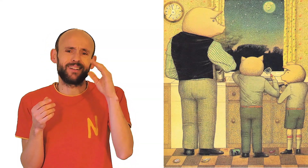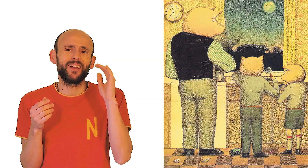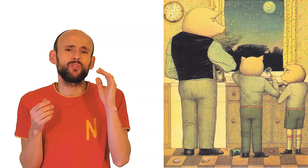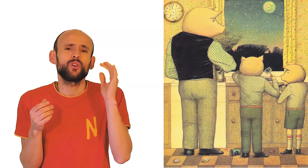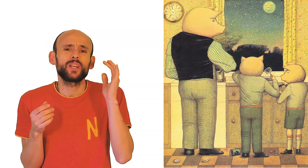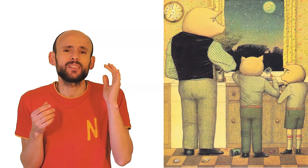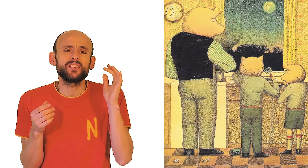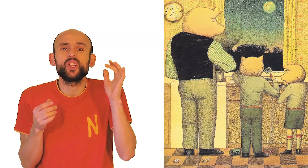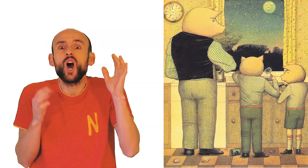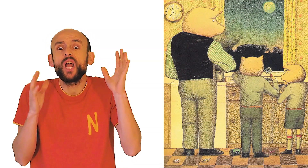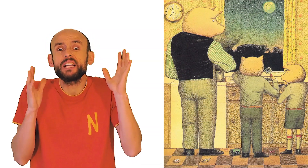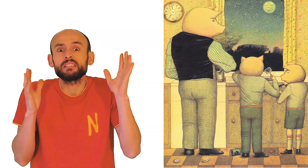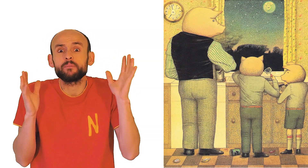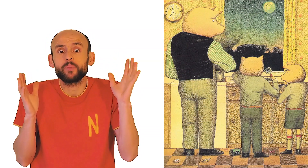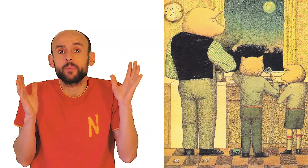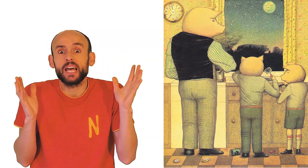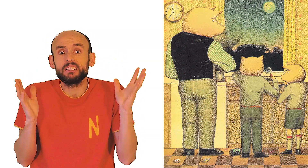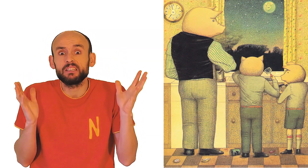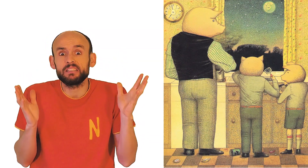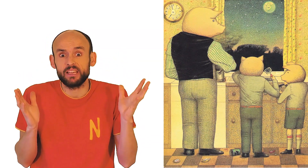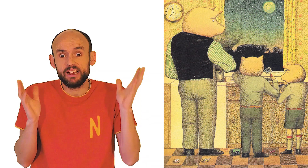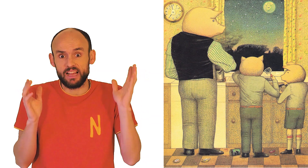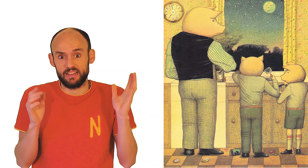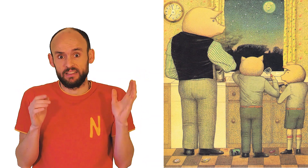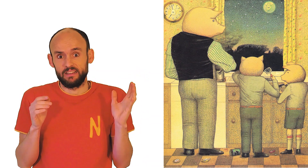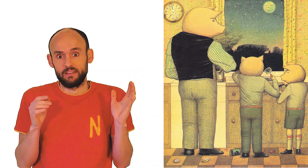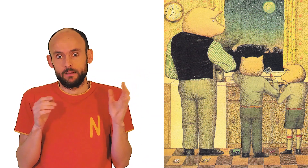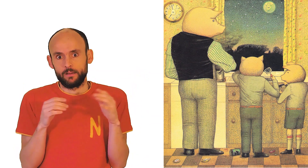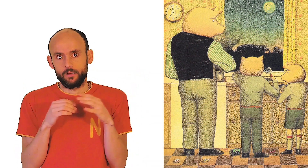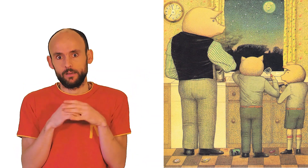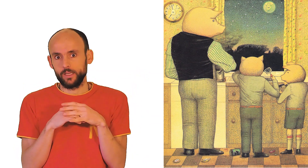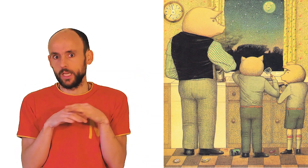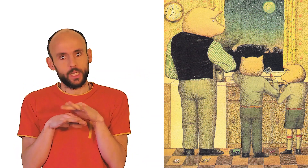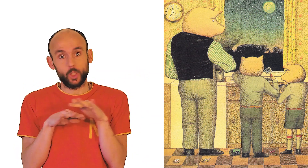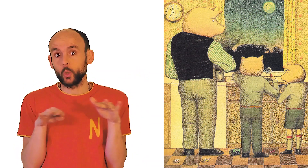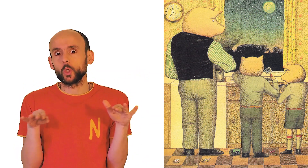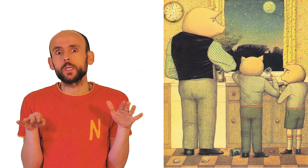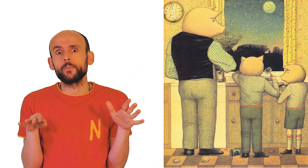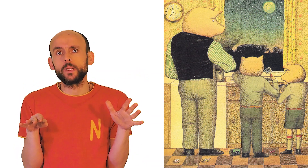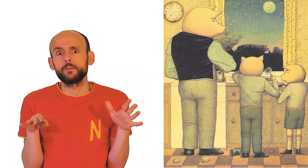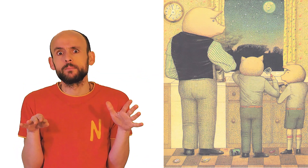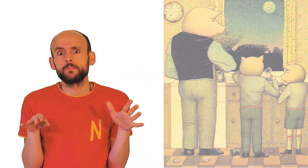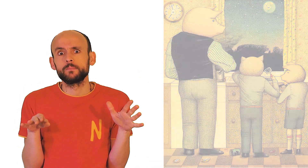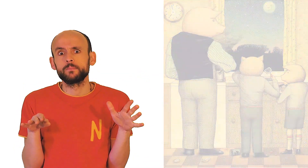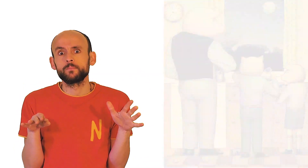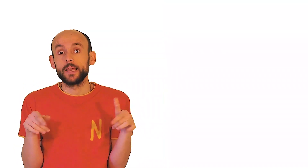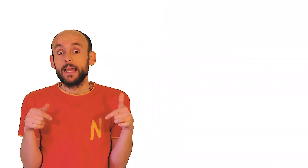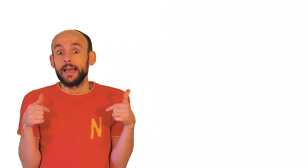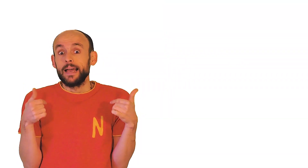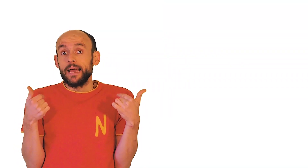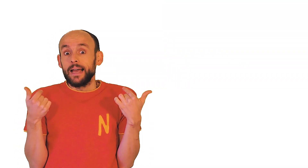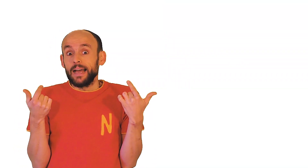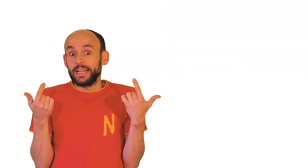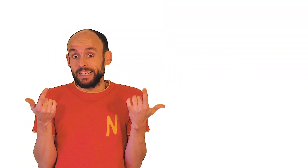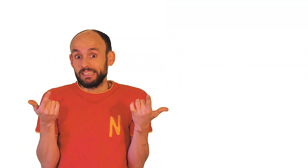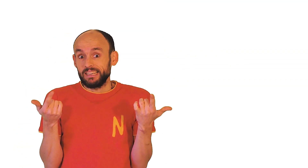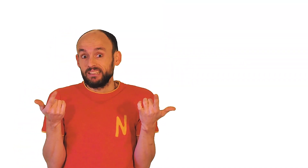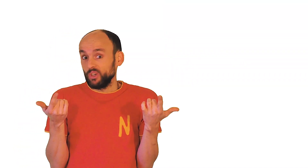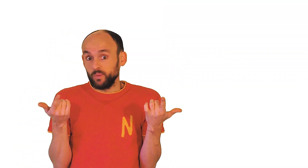Tardaron horas y horas en prepararse la cena. Y les quedó horrible. Al día siguiente lo